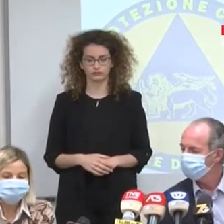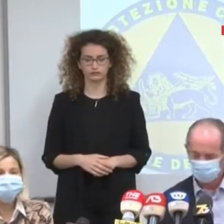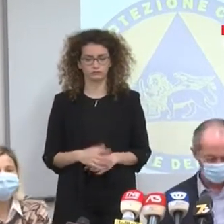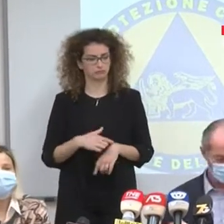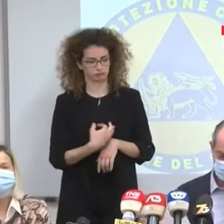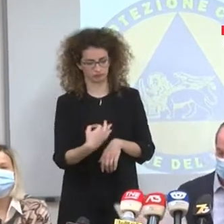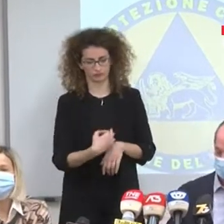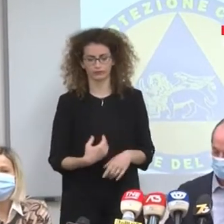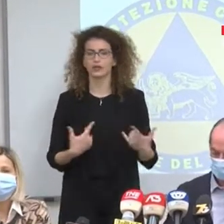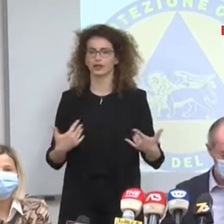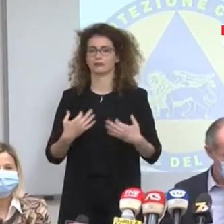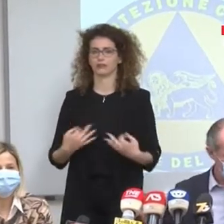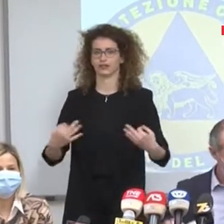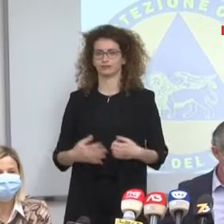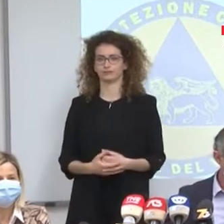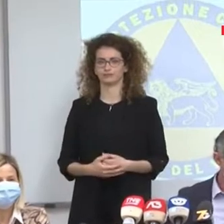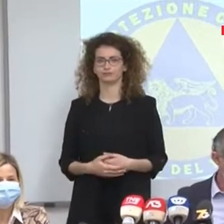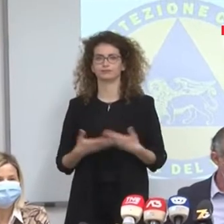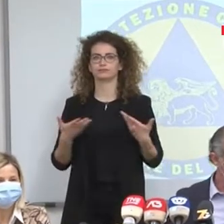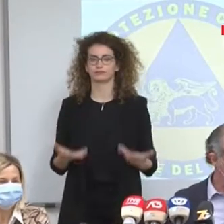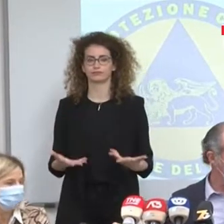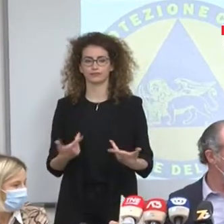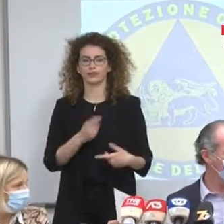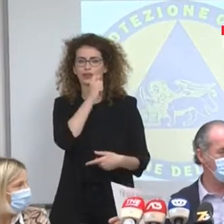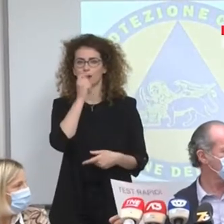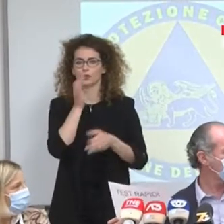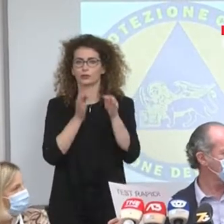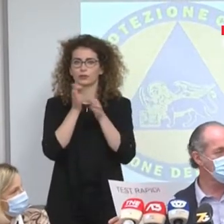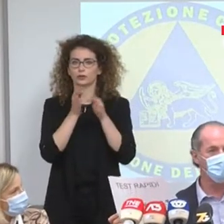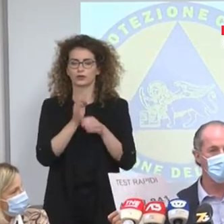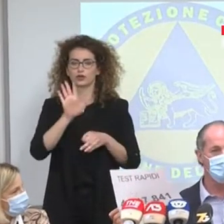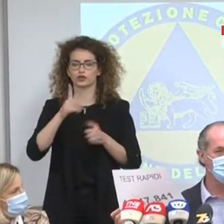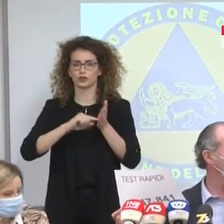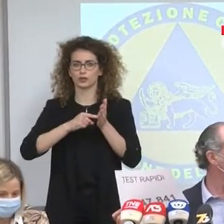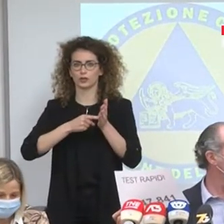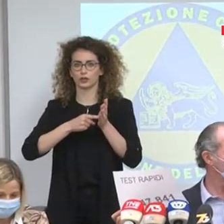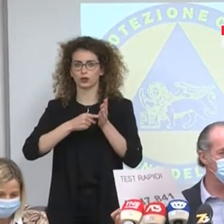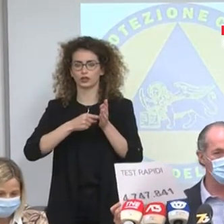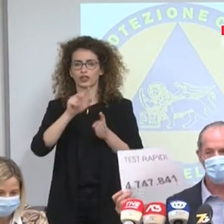Ci sei? Boh, due o tre, eccoli qua. Allora, i tamponi molecolari sono